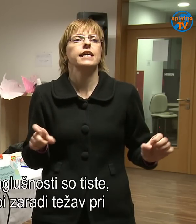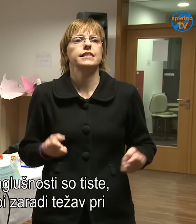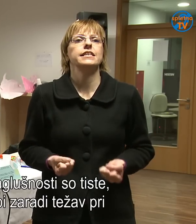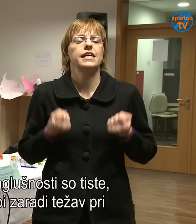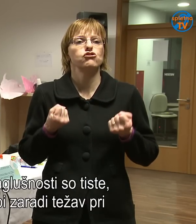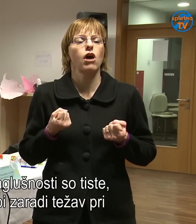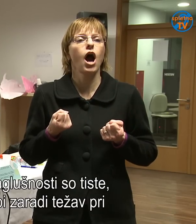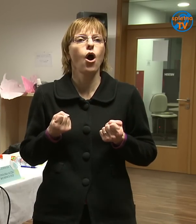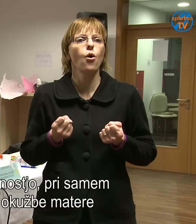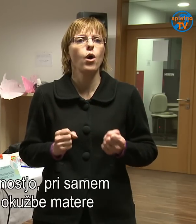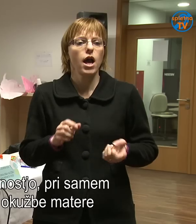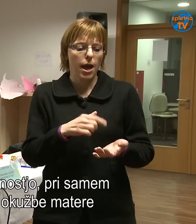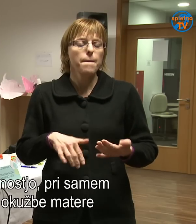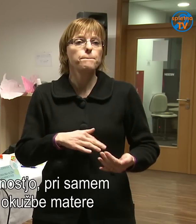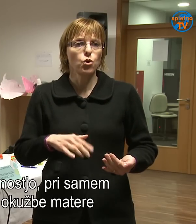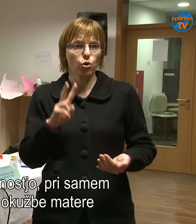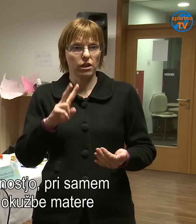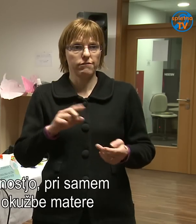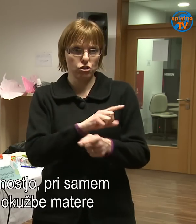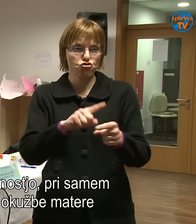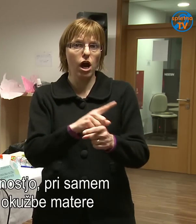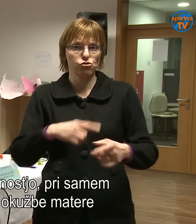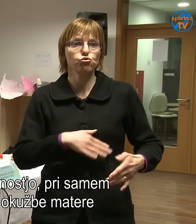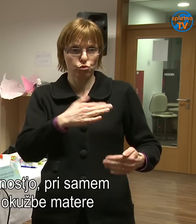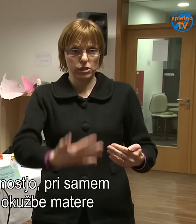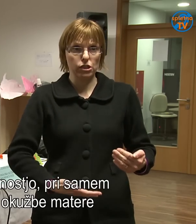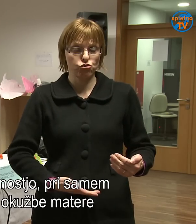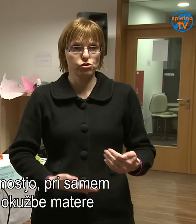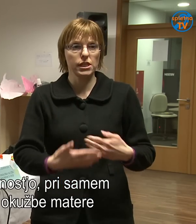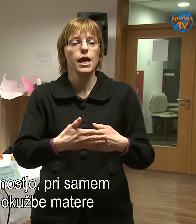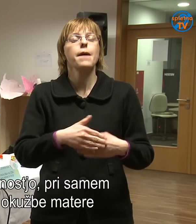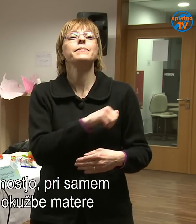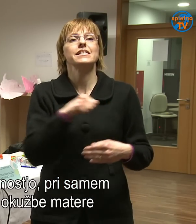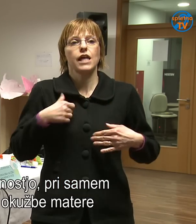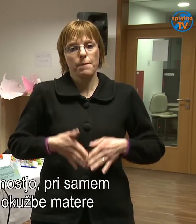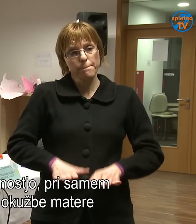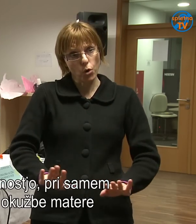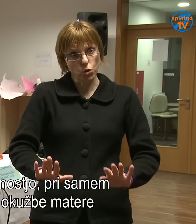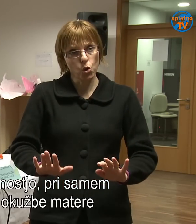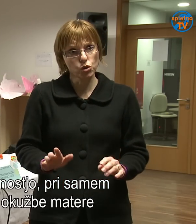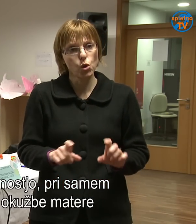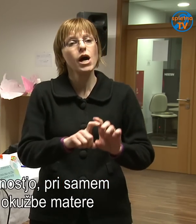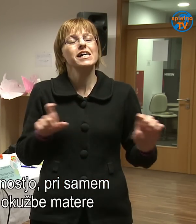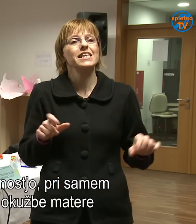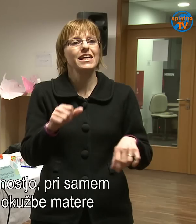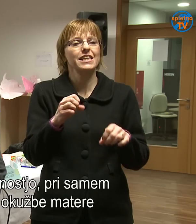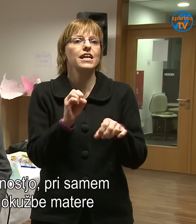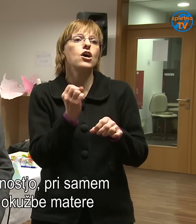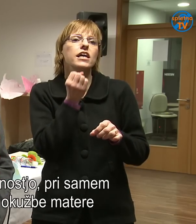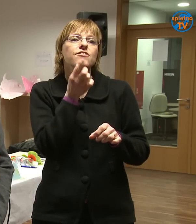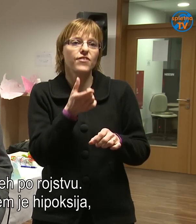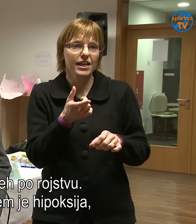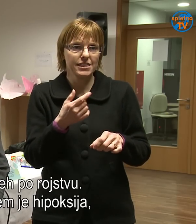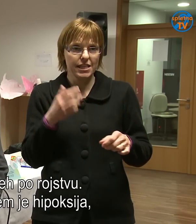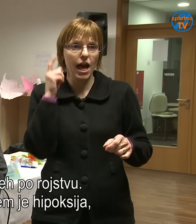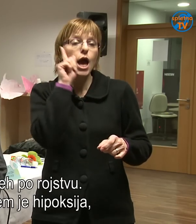težav ploda v času nosečnosti, pri samem porodu, zaradi infekcije matere